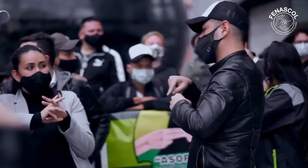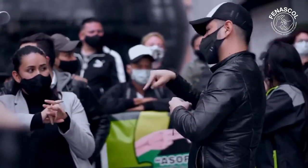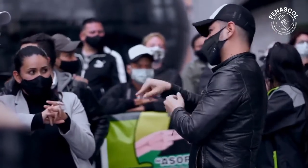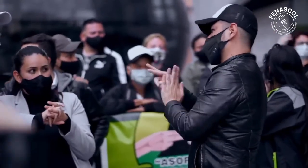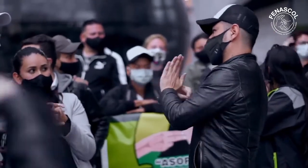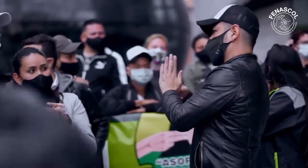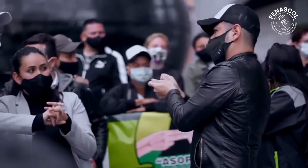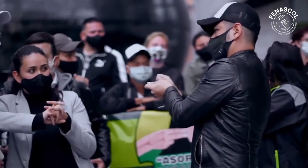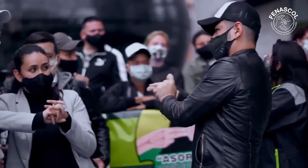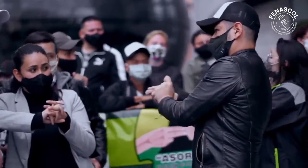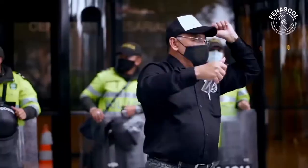el cambio normativo.